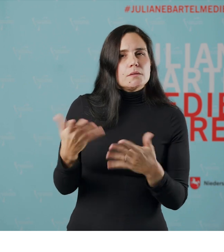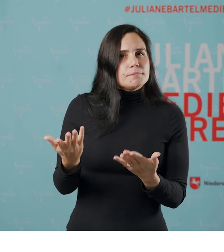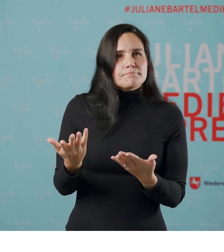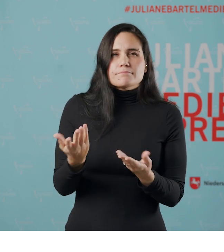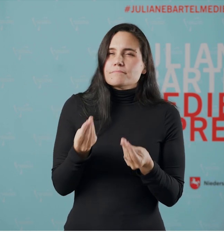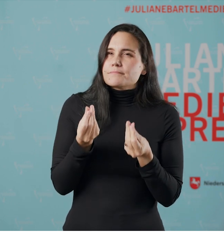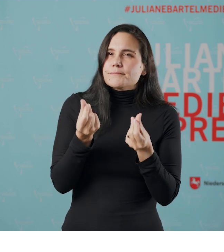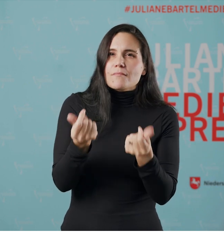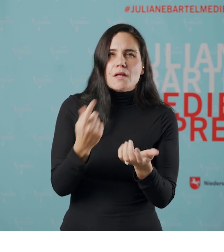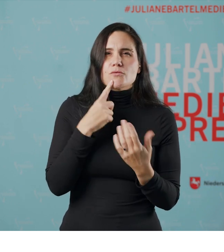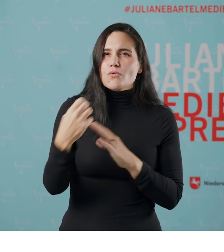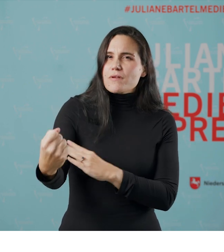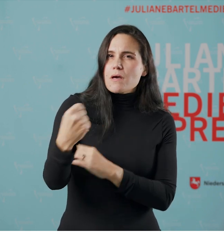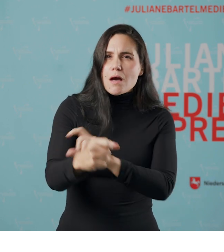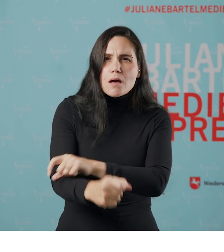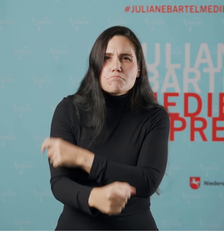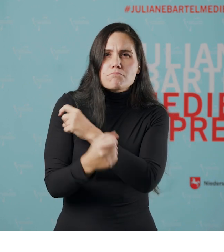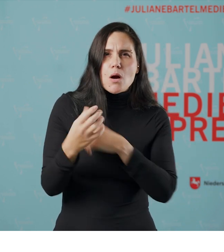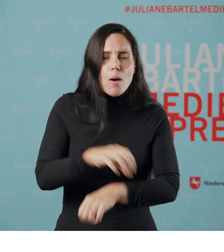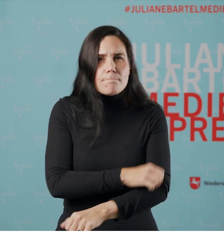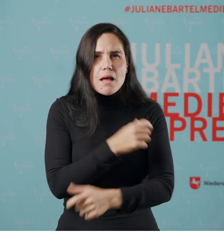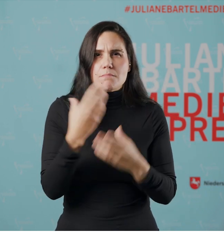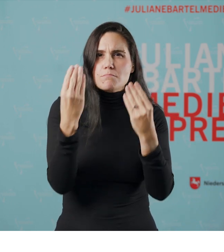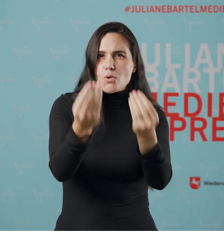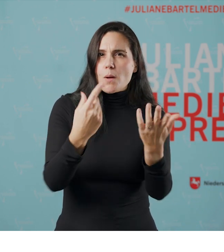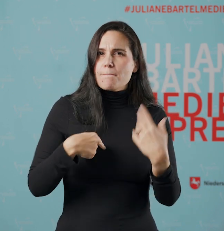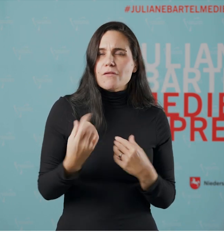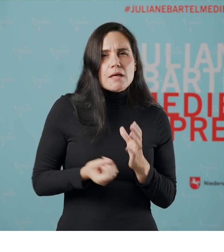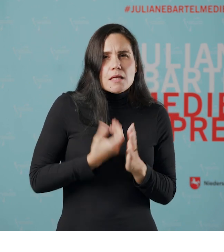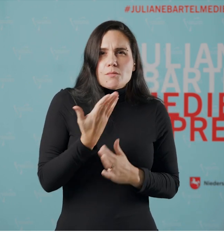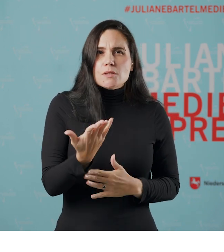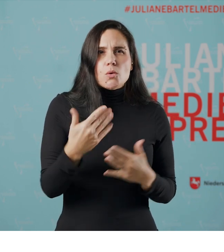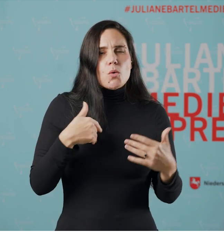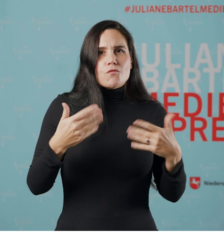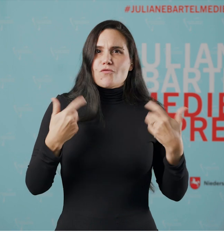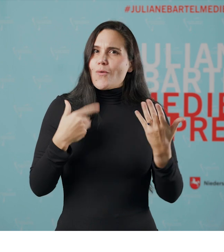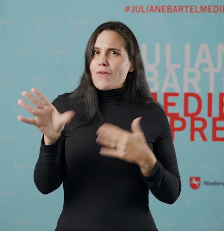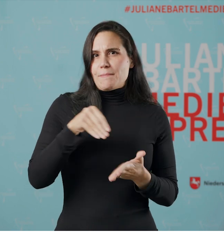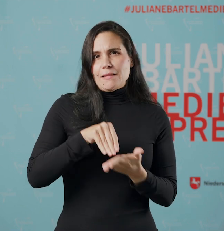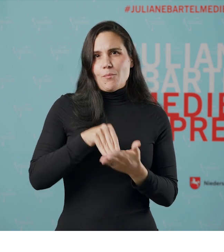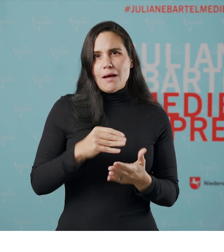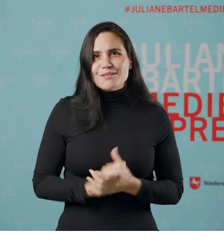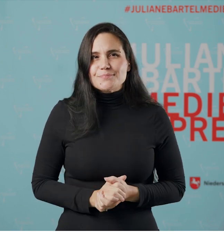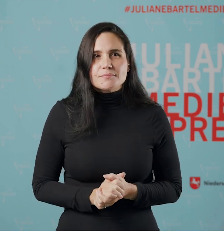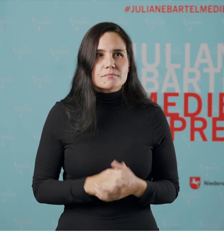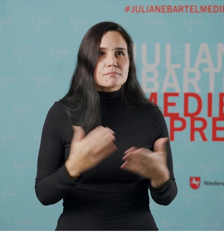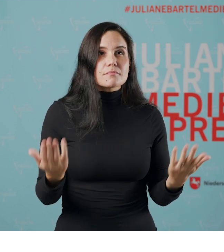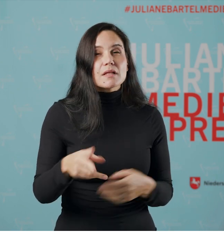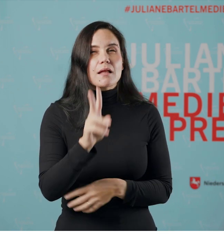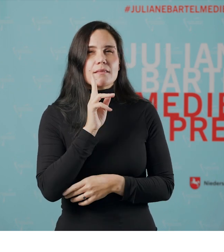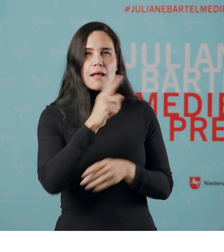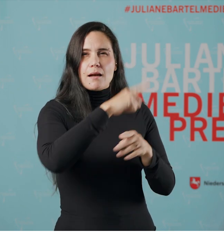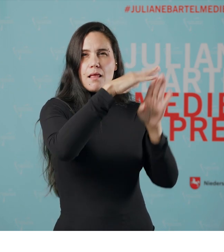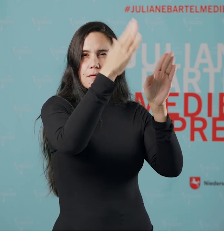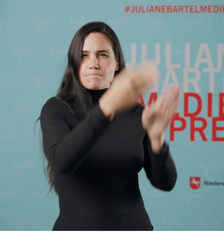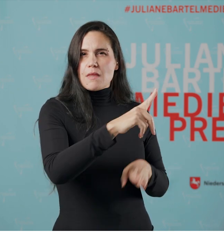großartig. war auch ein unglaubliches Empowerment und eine große Inspiration. Ich bin so froh, dass ich da war. Ich bin jeden Tag